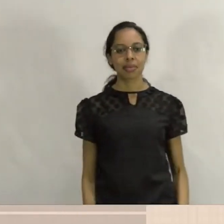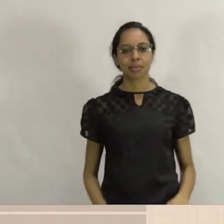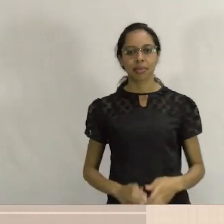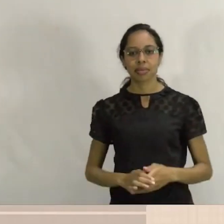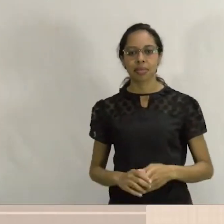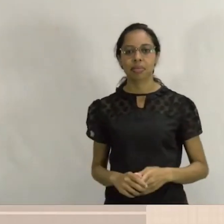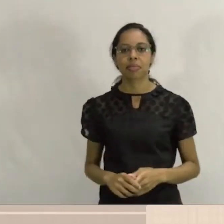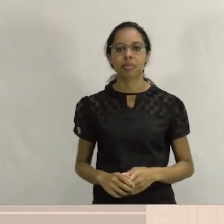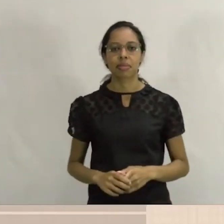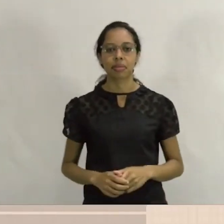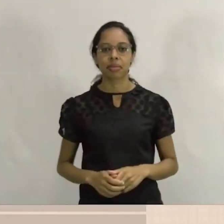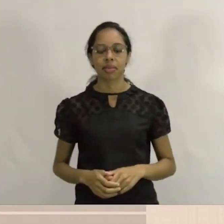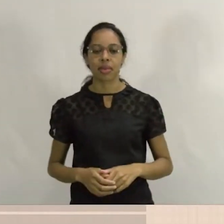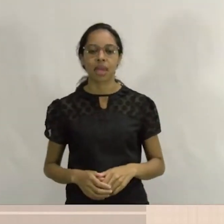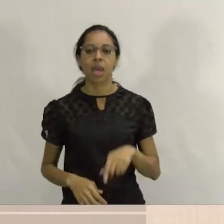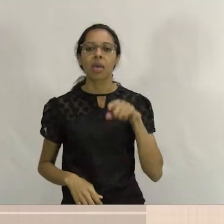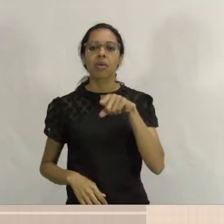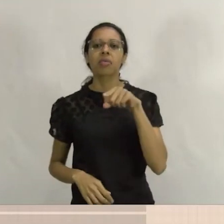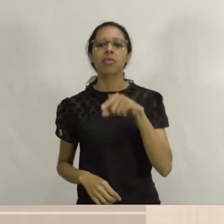Quem fez a mudança